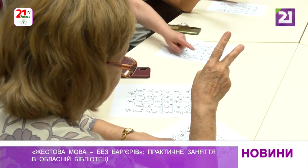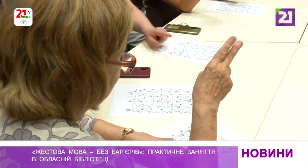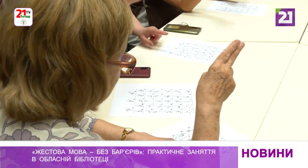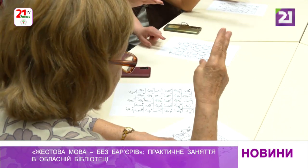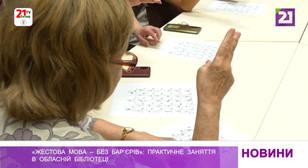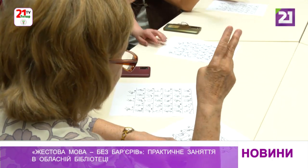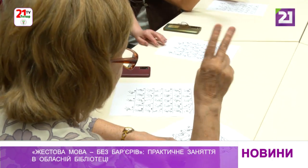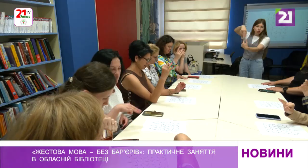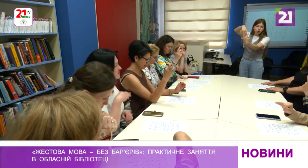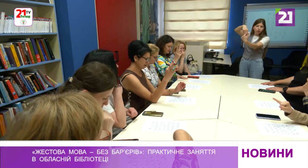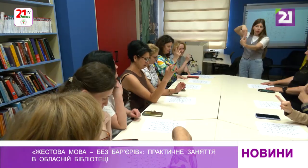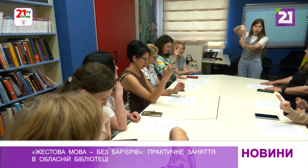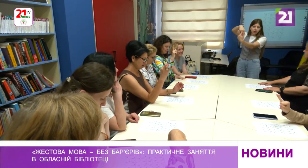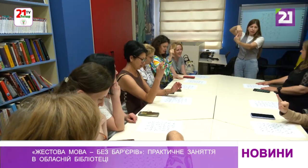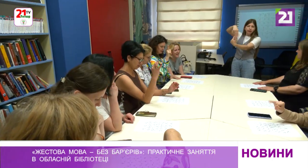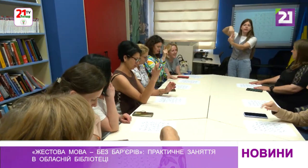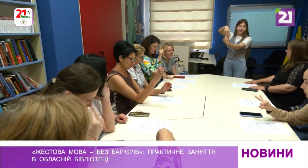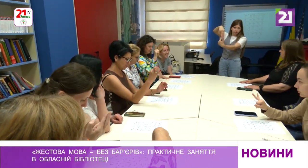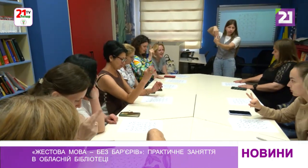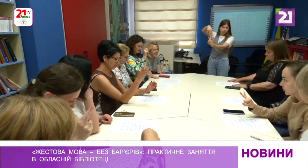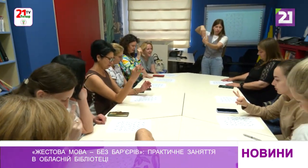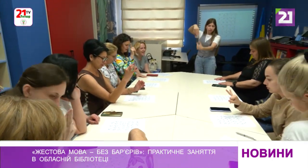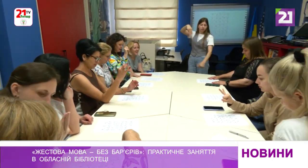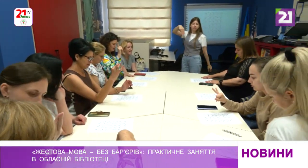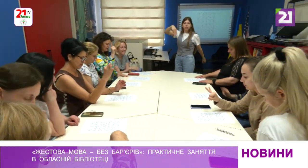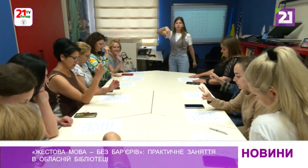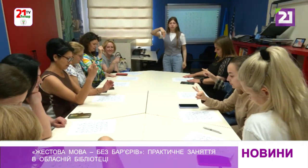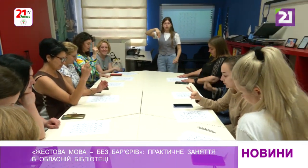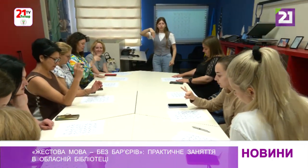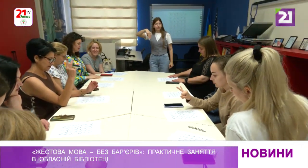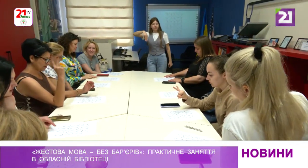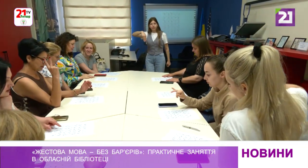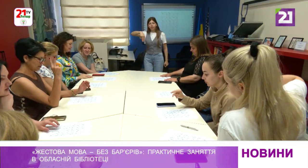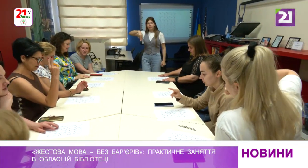бібліотеці такі тренінги проводитимуть і надалі. Анонсуватимуть їх у соціальних мережах.